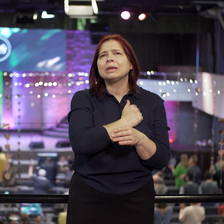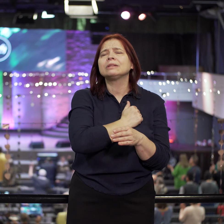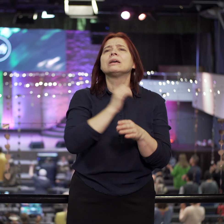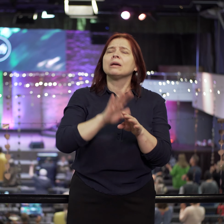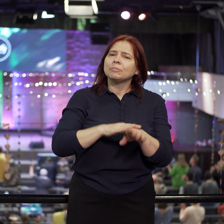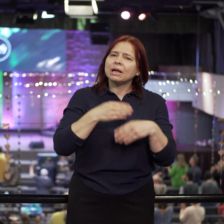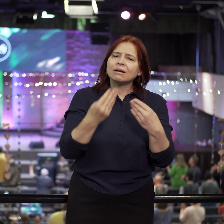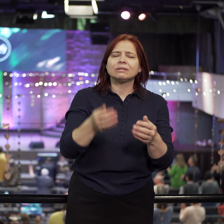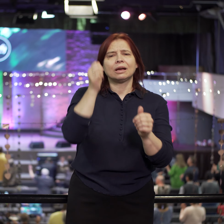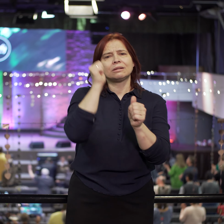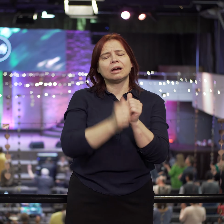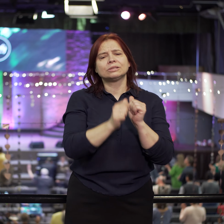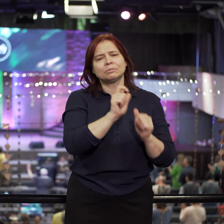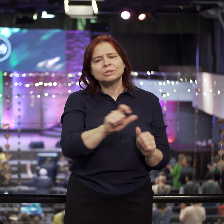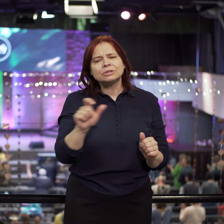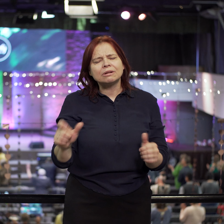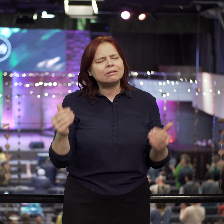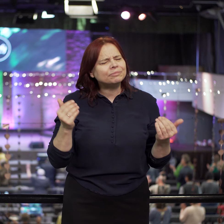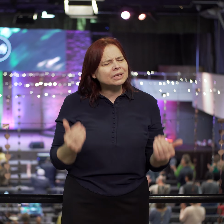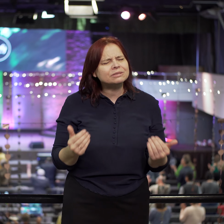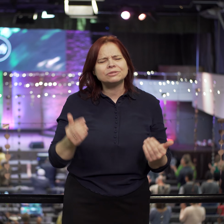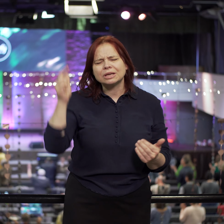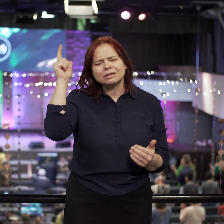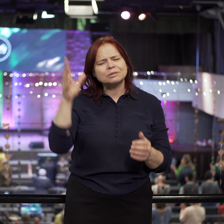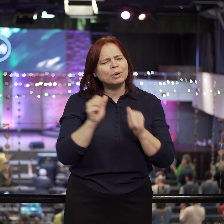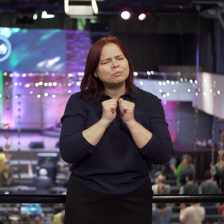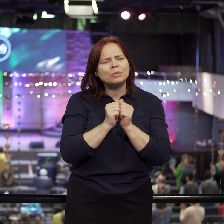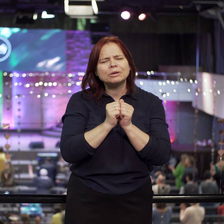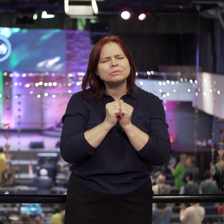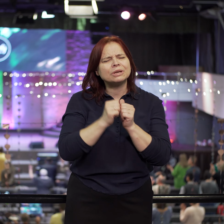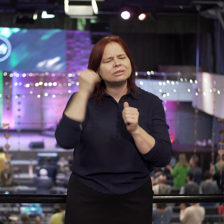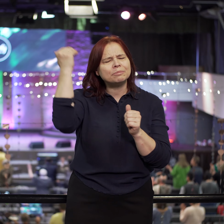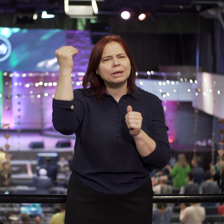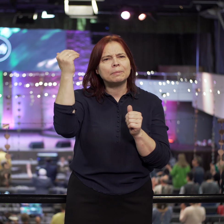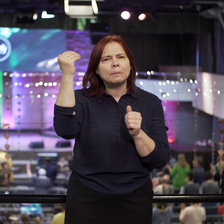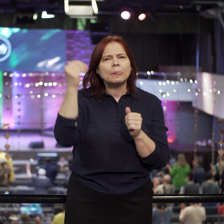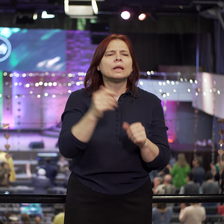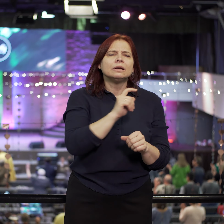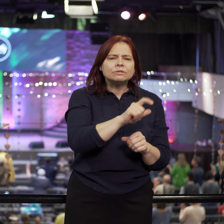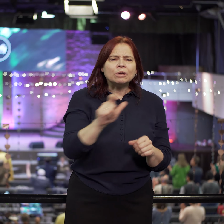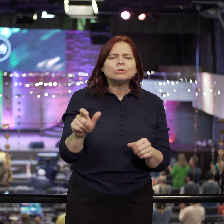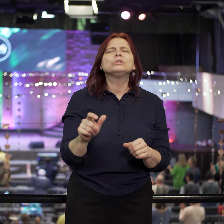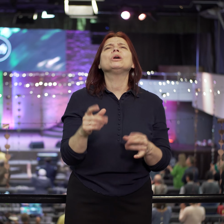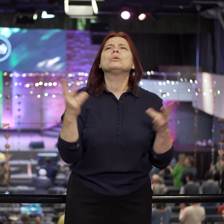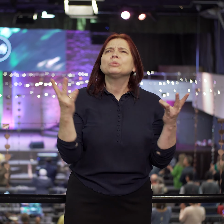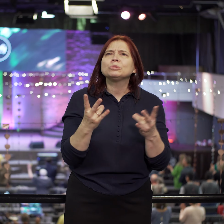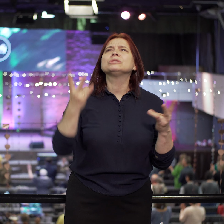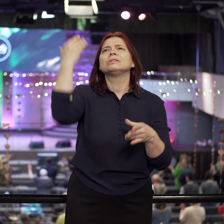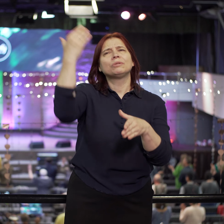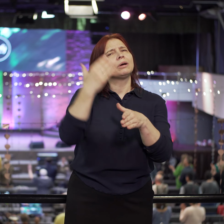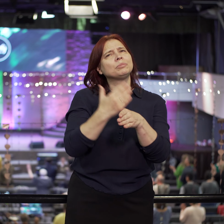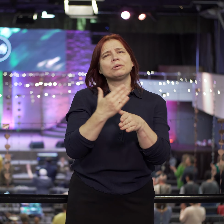благодать для каждого человека. И сейчас, Господь, мы молимся Тебе за тех людей, которые нуждаются в Твоей